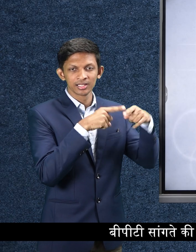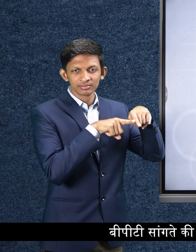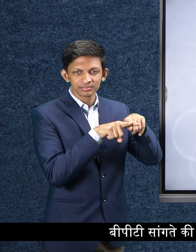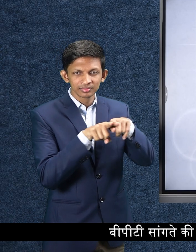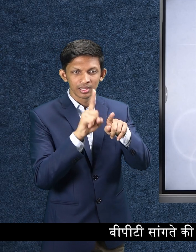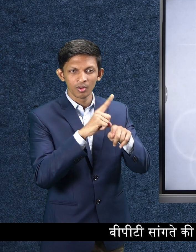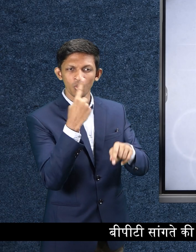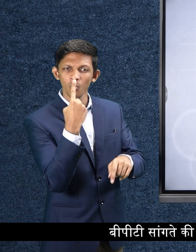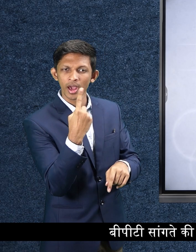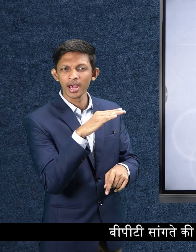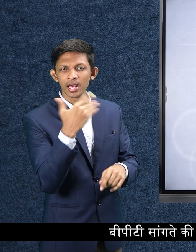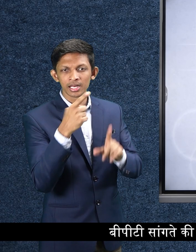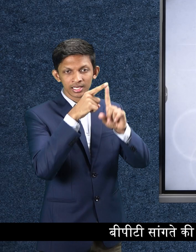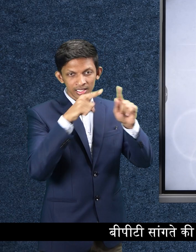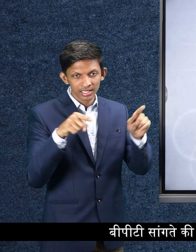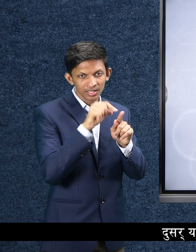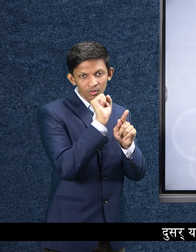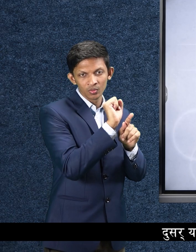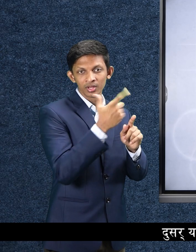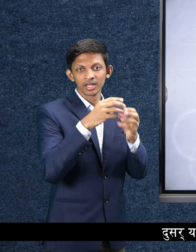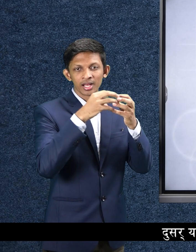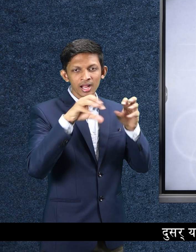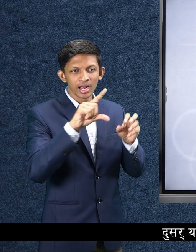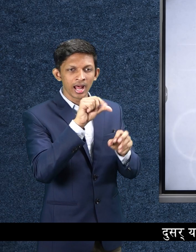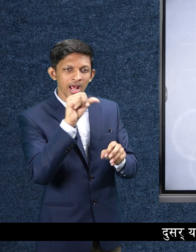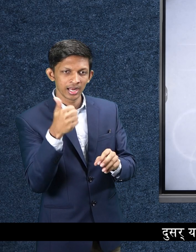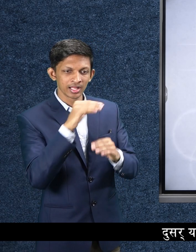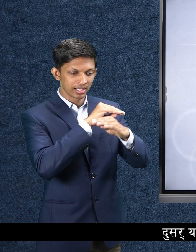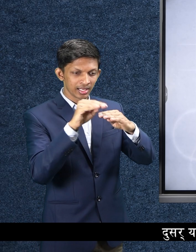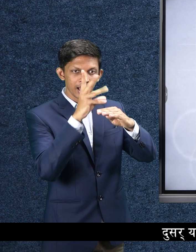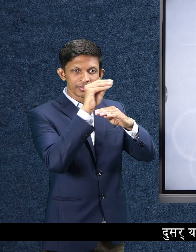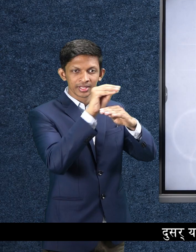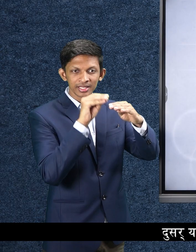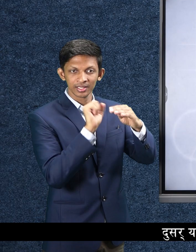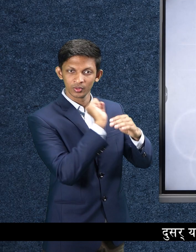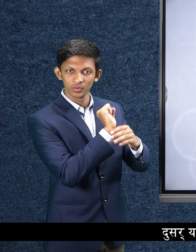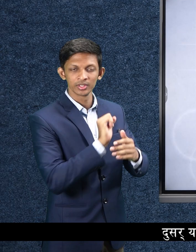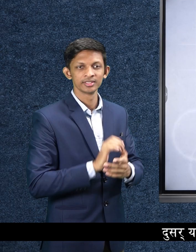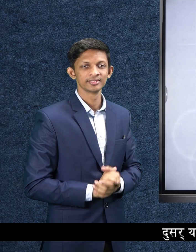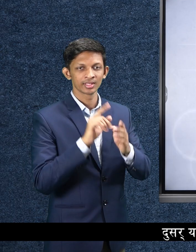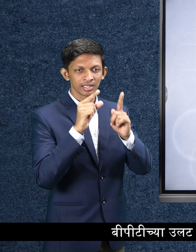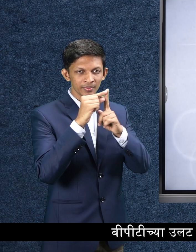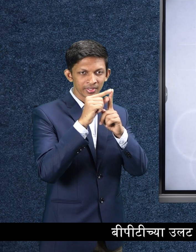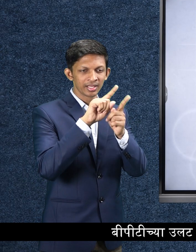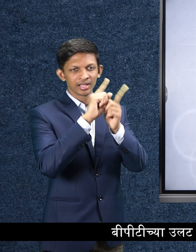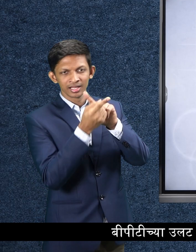एका बाजूला समांतर असलेली रेषा दुसऱ्या बाजूंचे अनुपातिक विभाजन करते. BPTचा